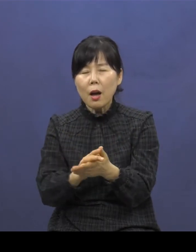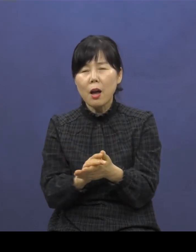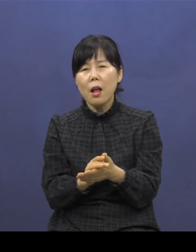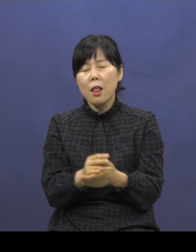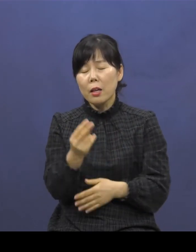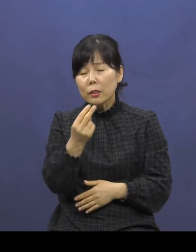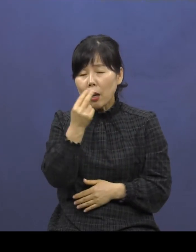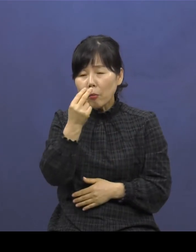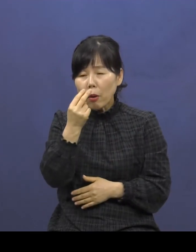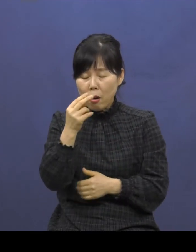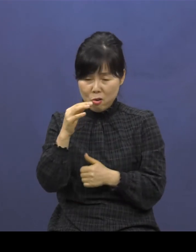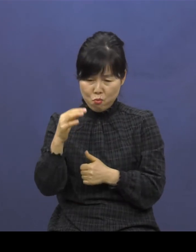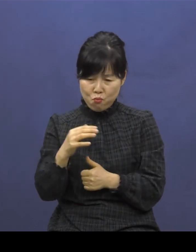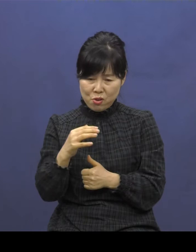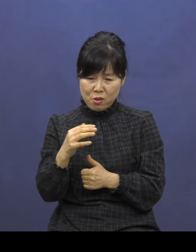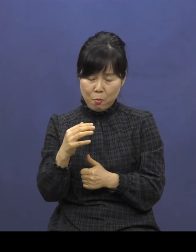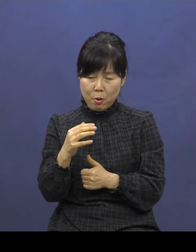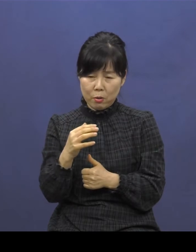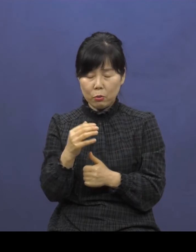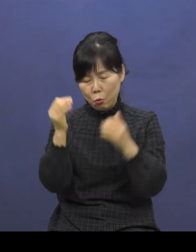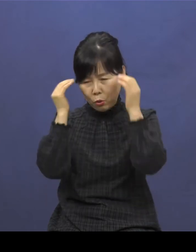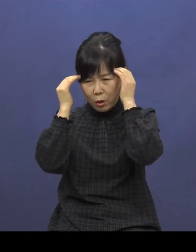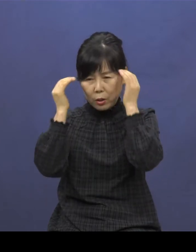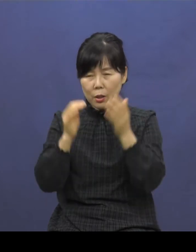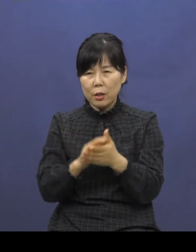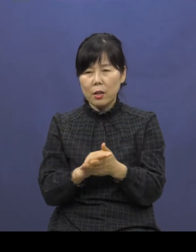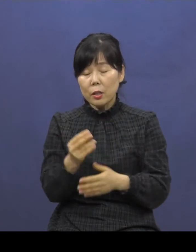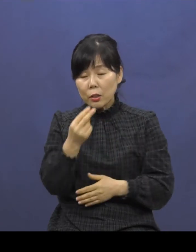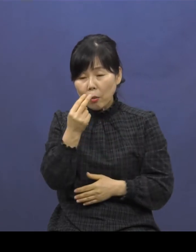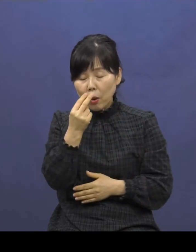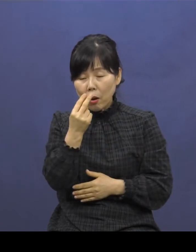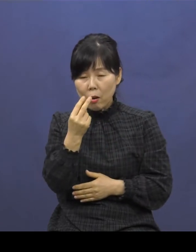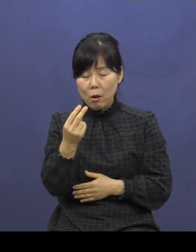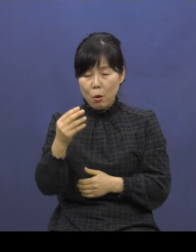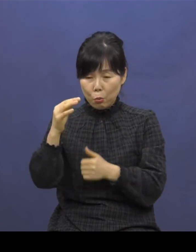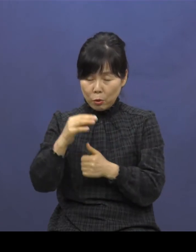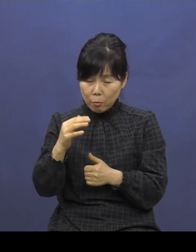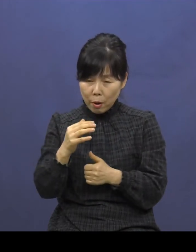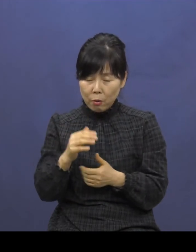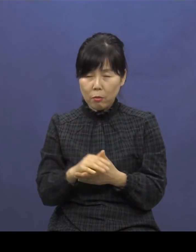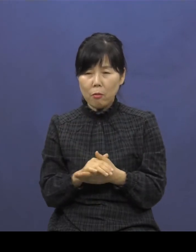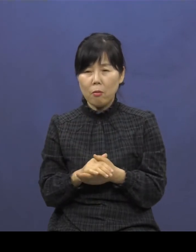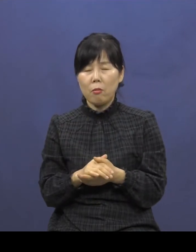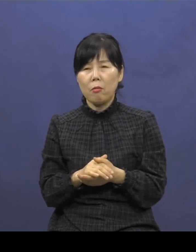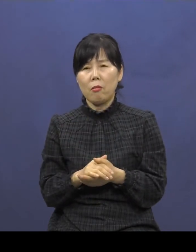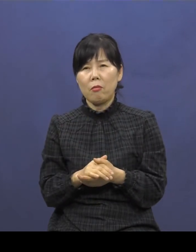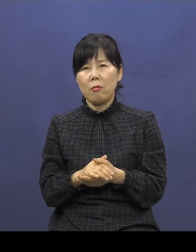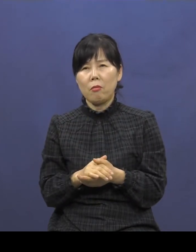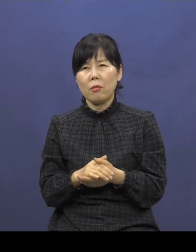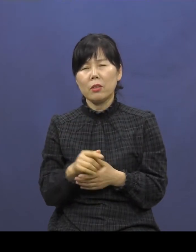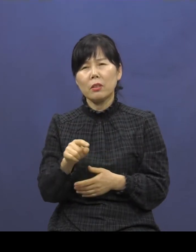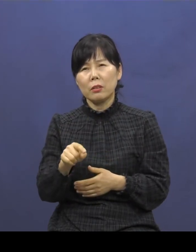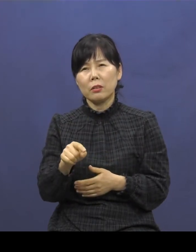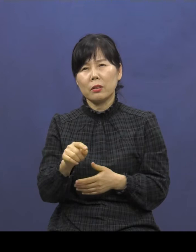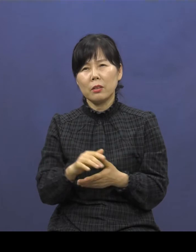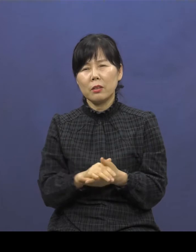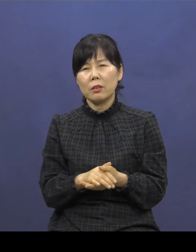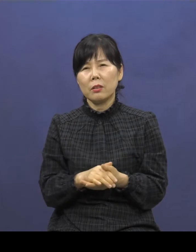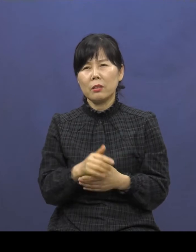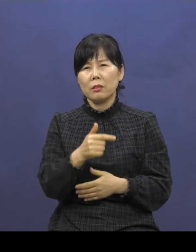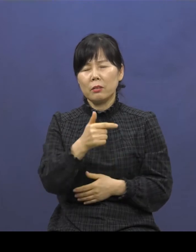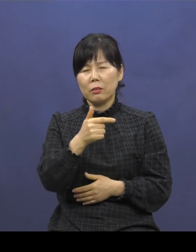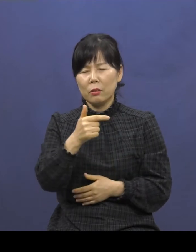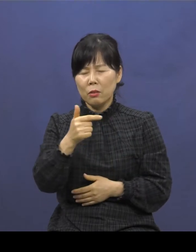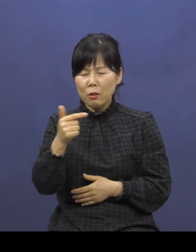자체를 위협하는 그런 고난. 고난이 생명을 위협하고 정말 생존 자체를 위협하는 그런 고난은요